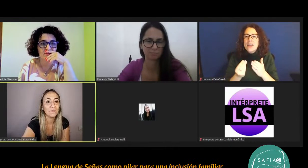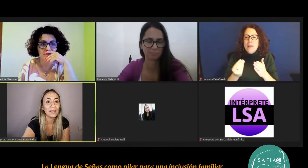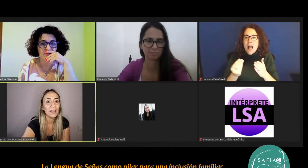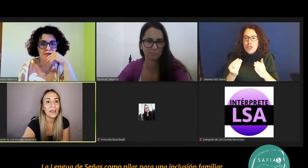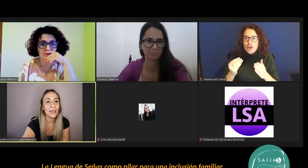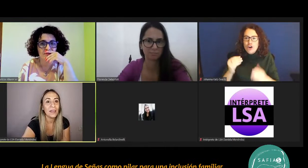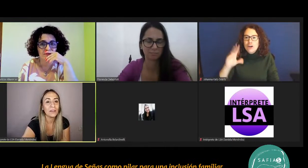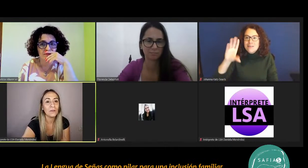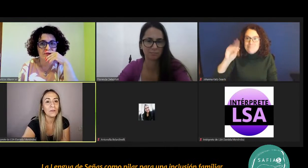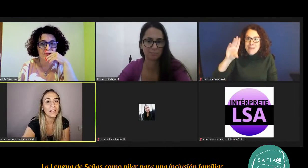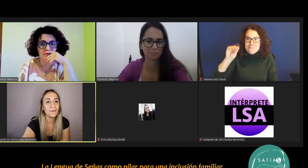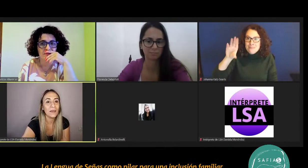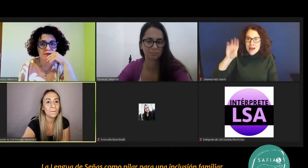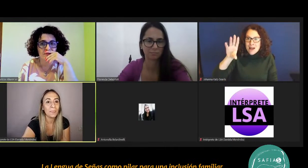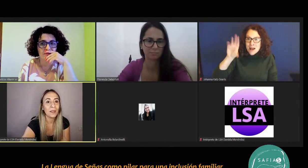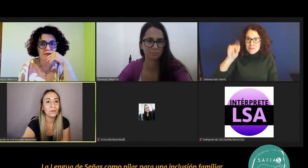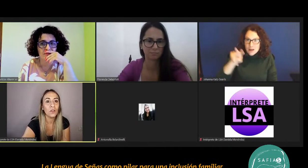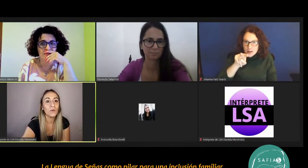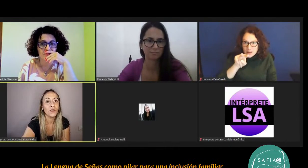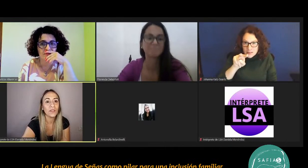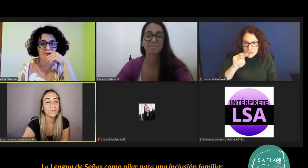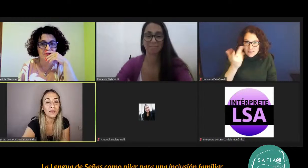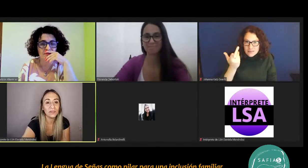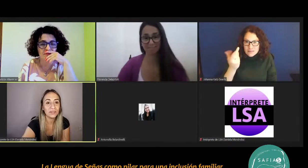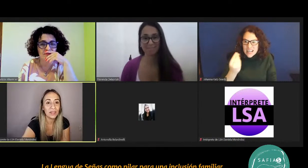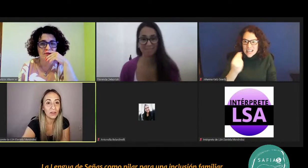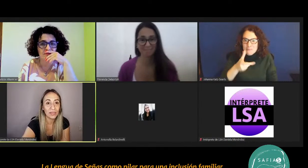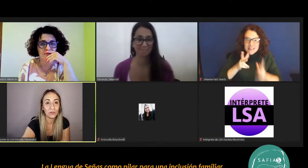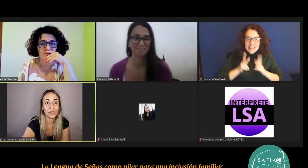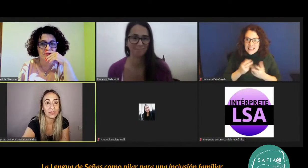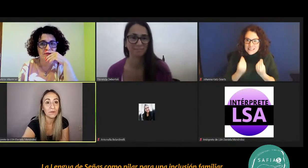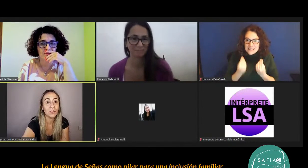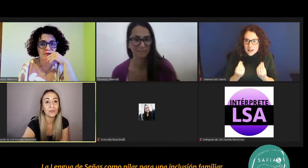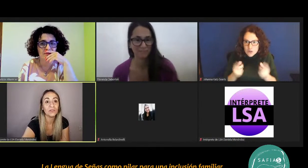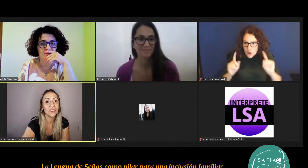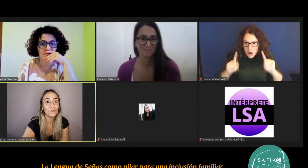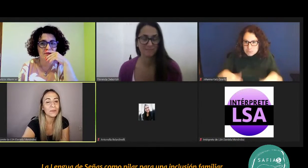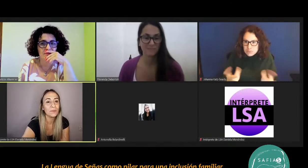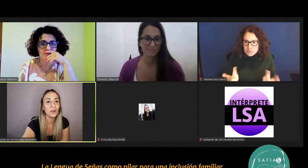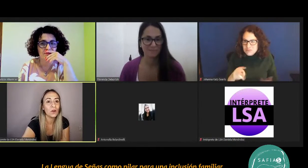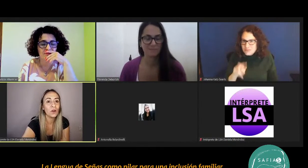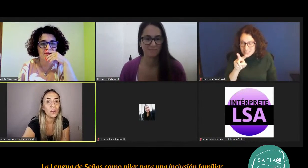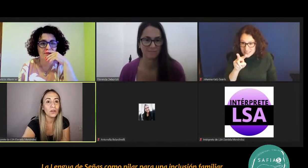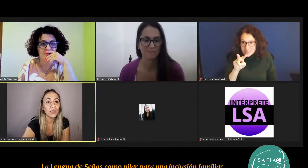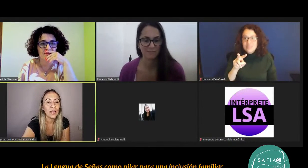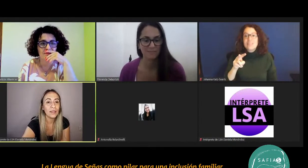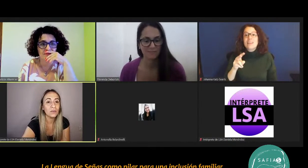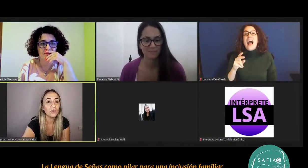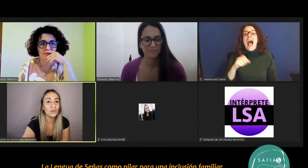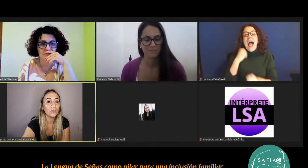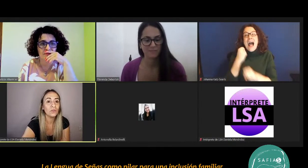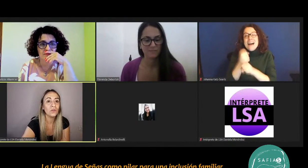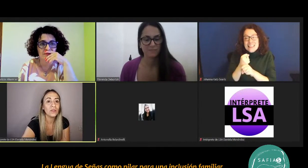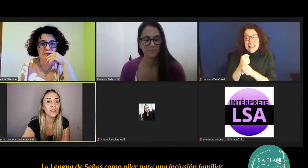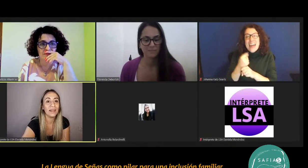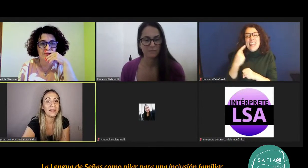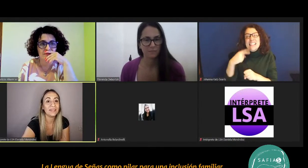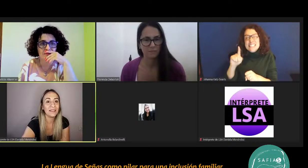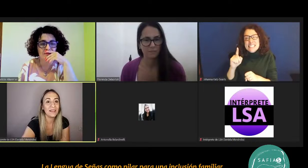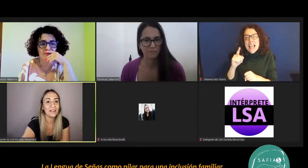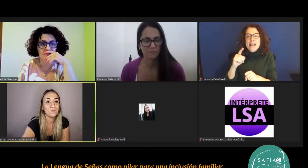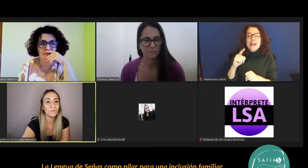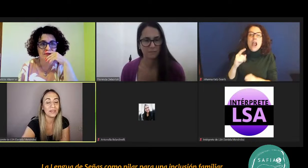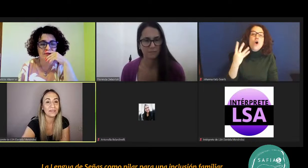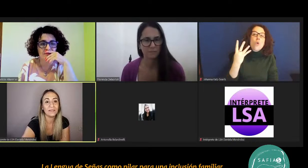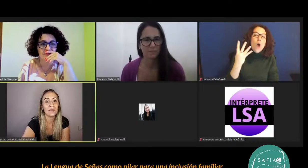¿sí? Es igual que ver los dibujitos animados. Es algo que se está moviendo constantemente, pero que